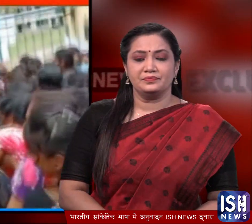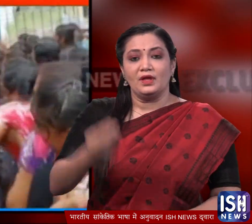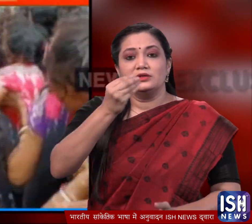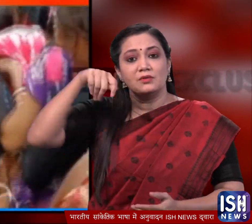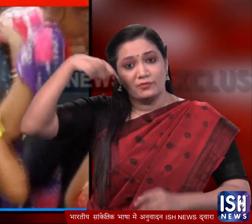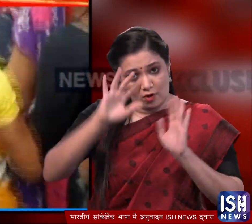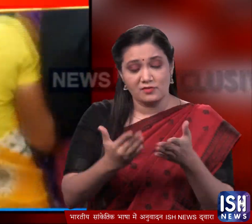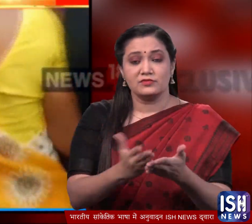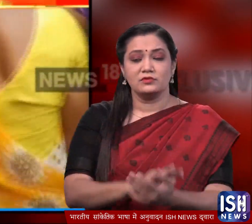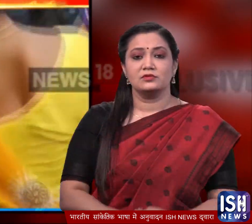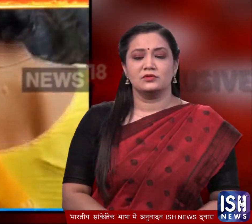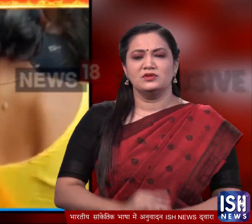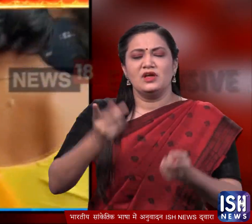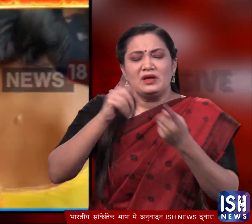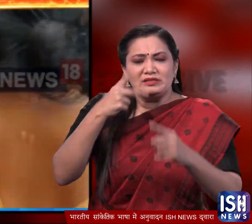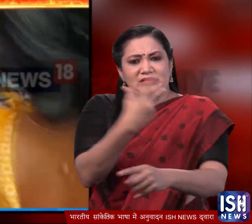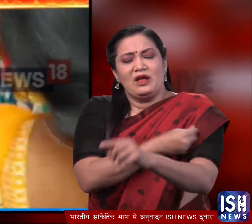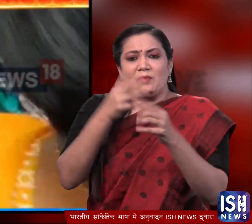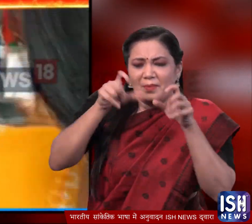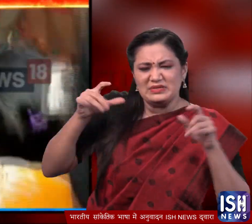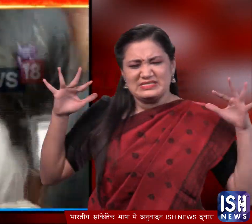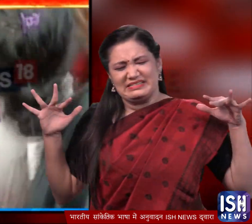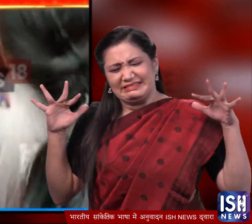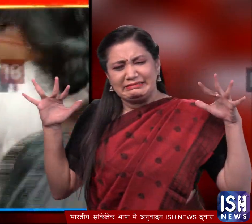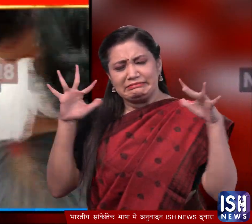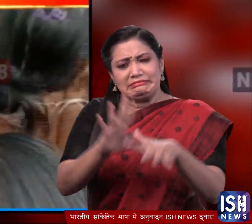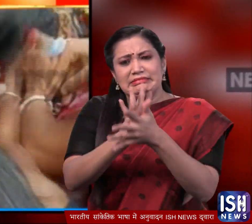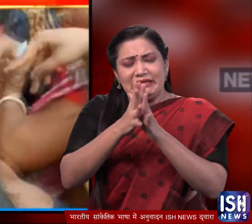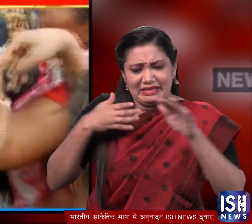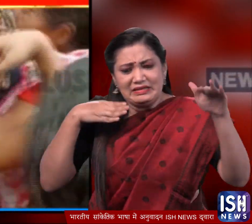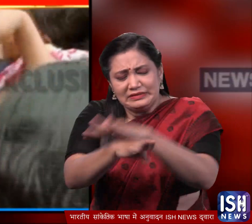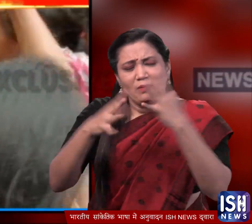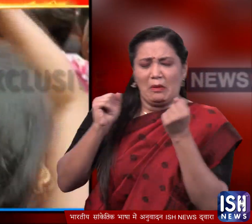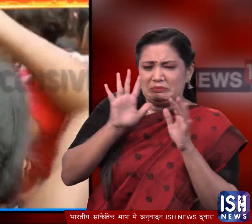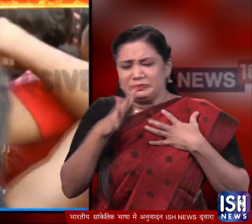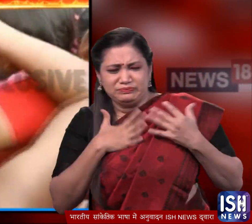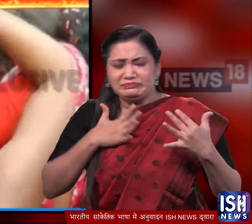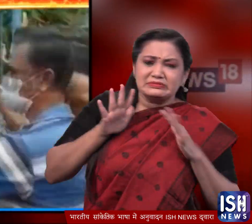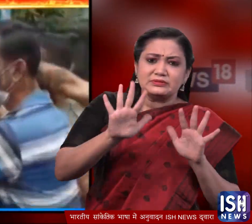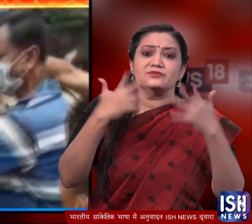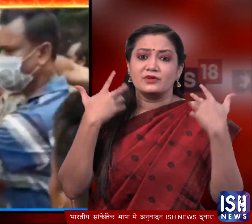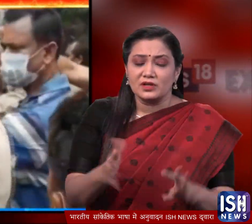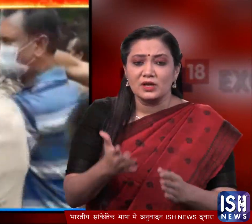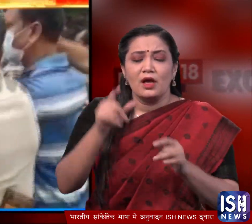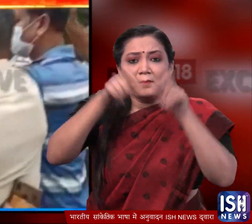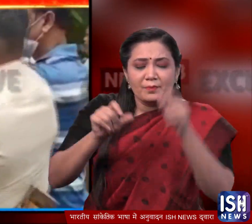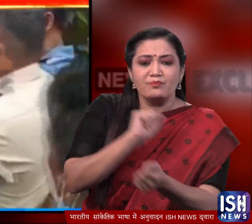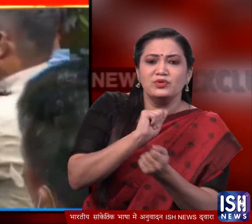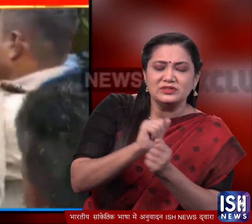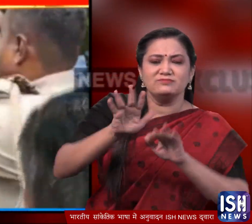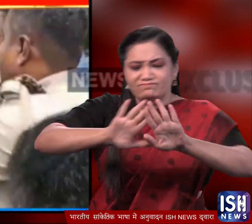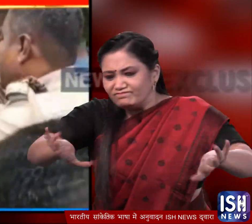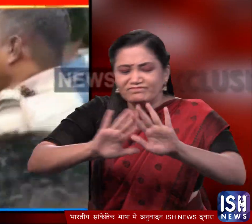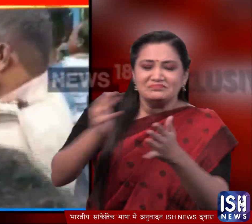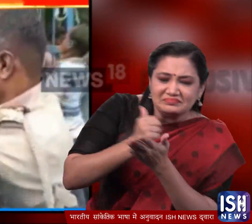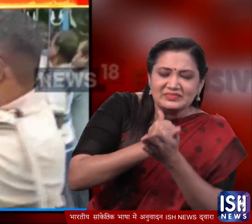कुछ तस्वीरें भी सामने आई जिनमें टीका लगवाने की होड़ में लोग वैक्सीन सेंटर के अंदर जाने के लिए धक्का मुक्की करते दिखाई दिए। वहां तैनात पुलिस वालों ने भीड़